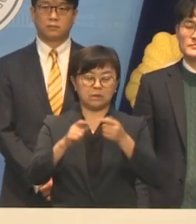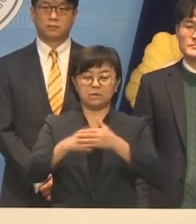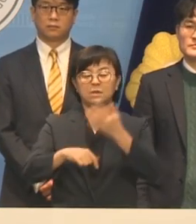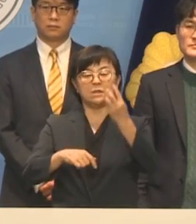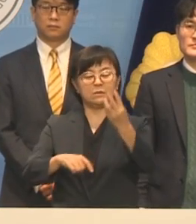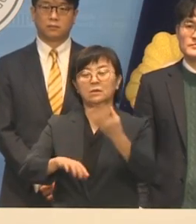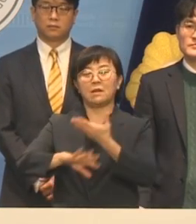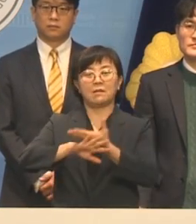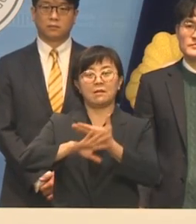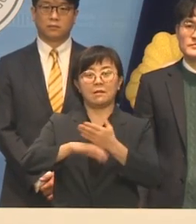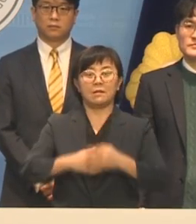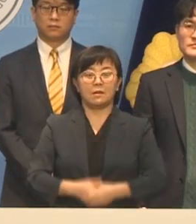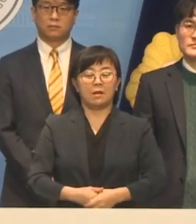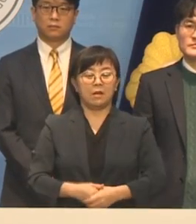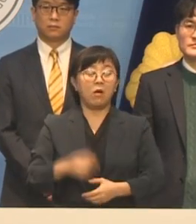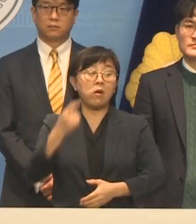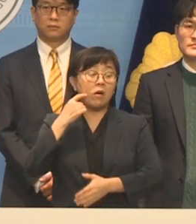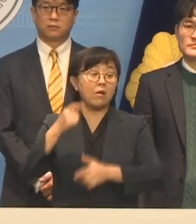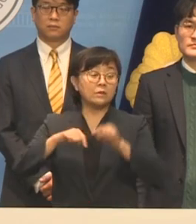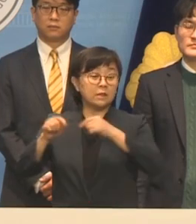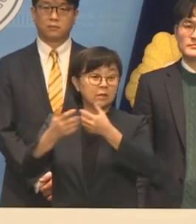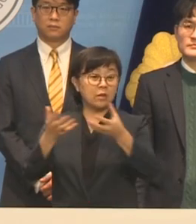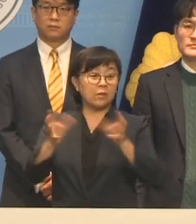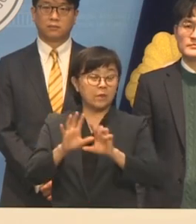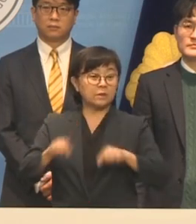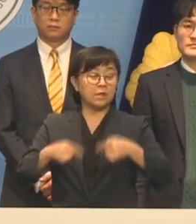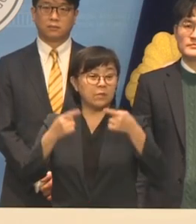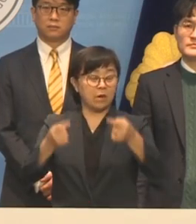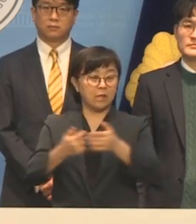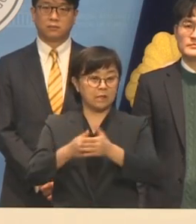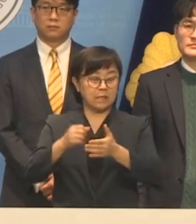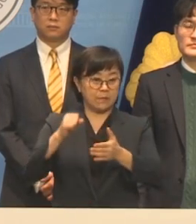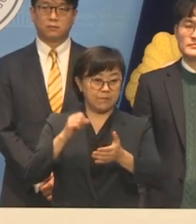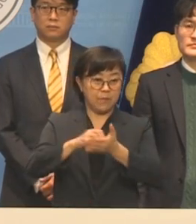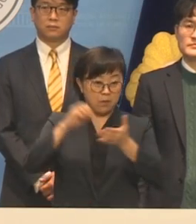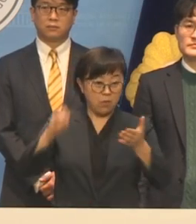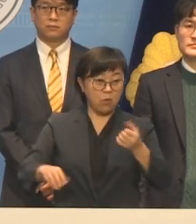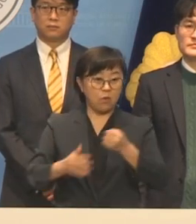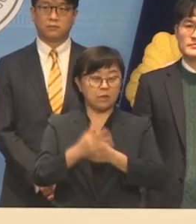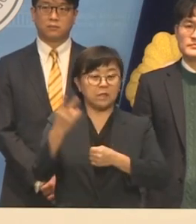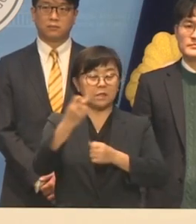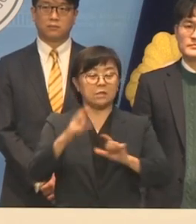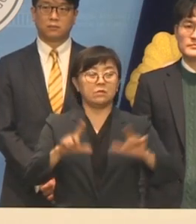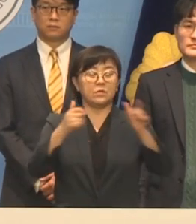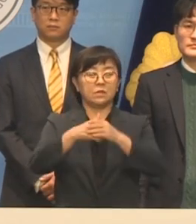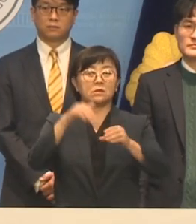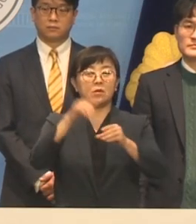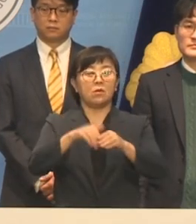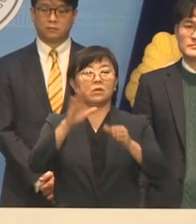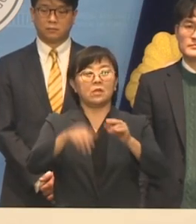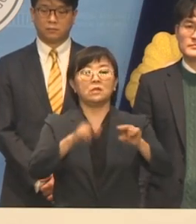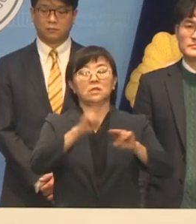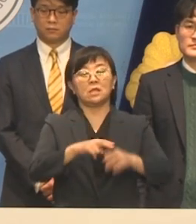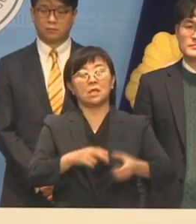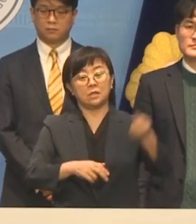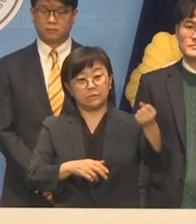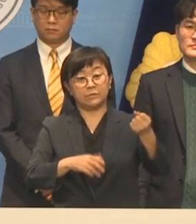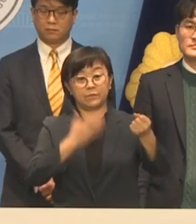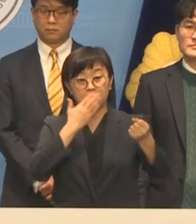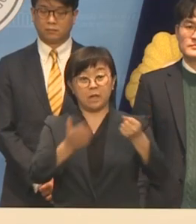다릅니다. 위성정당에 참여한 세력을 제외하고 2020년 총선에서 의석을 얻은 정당